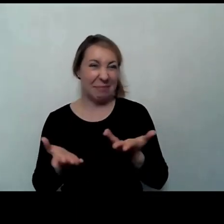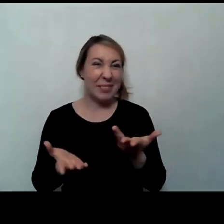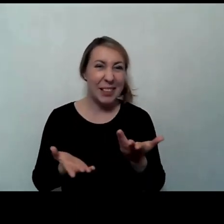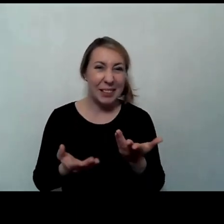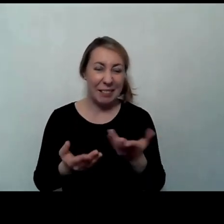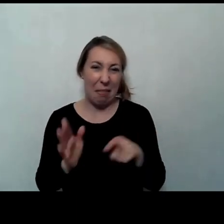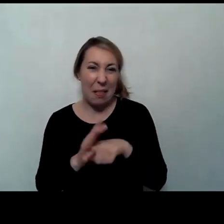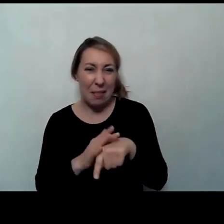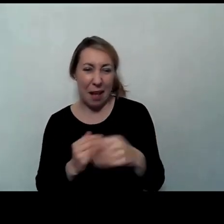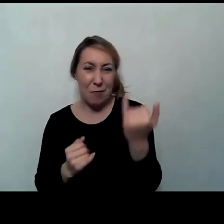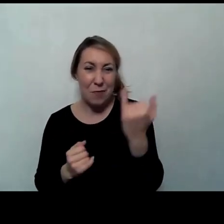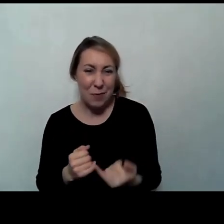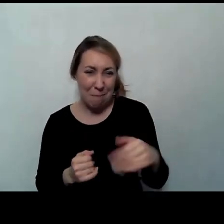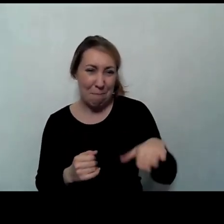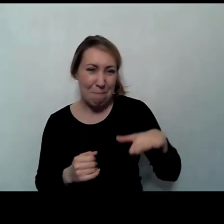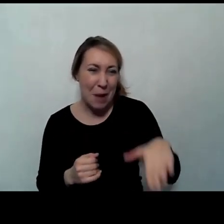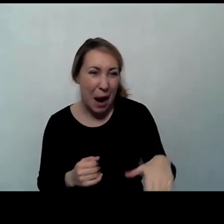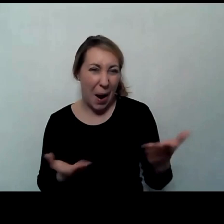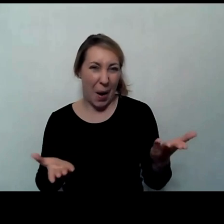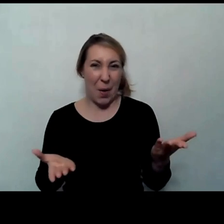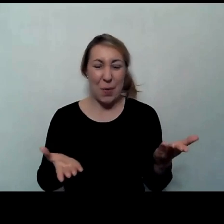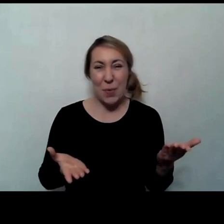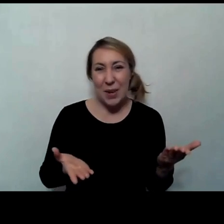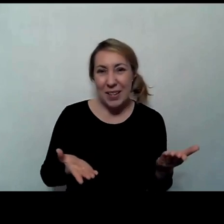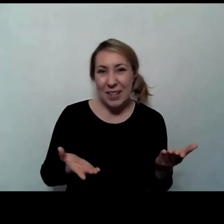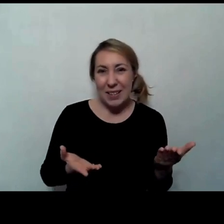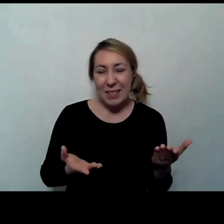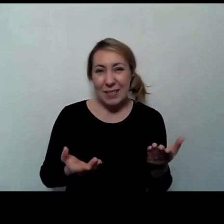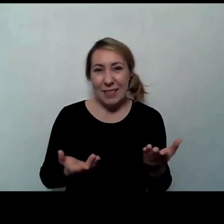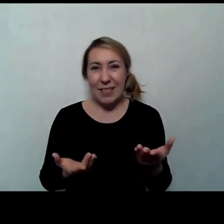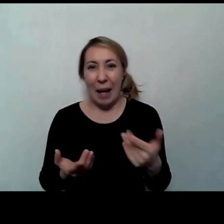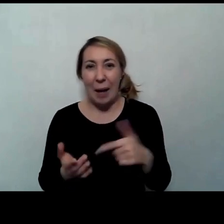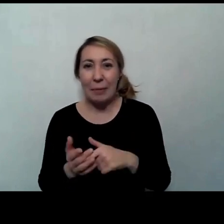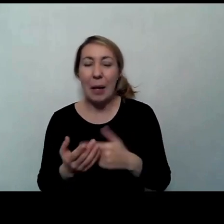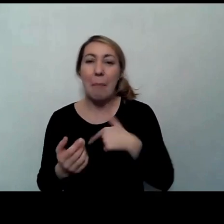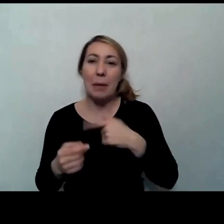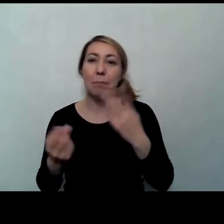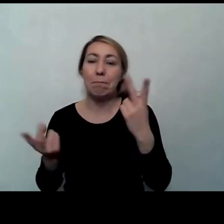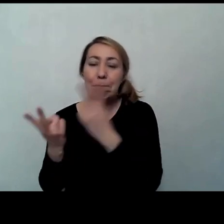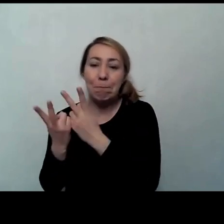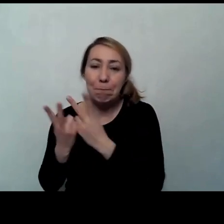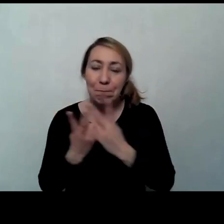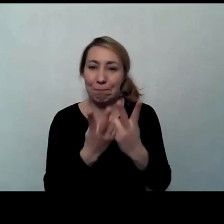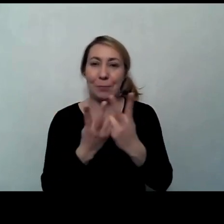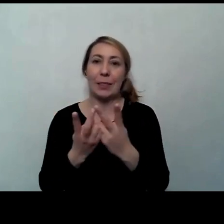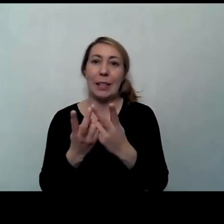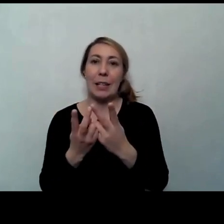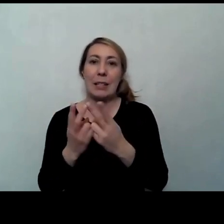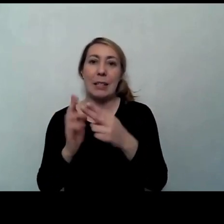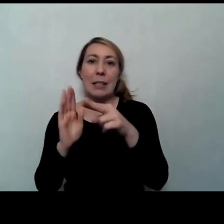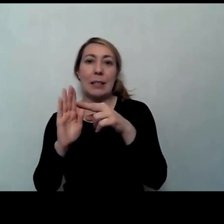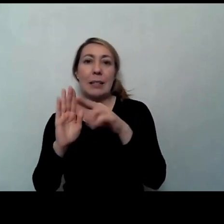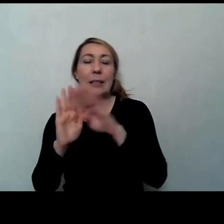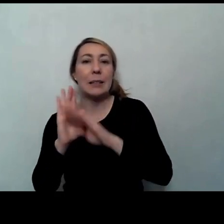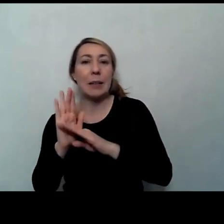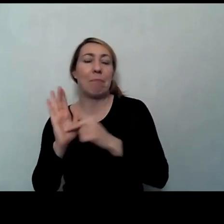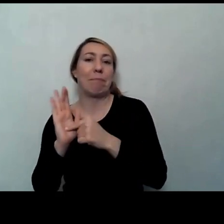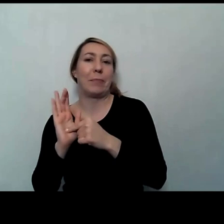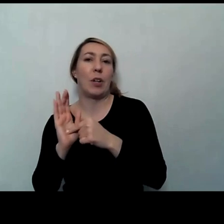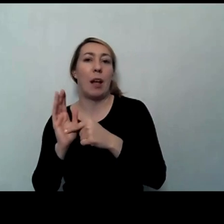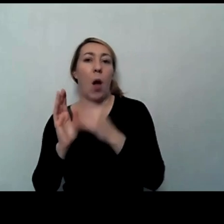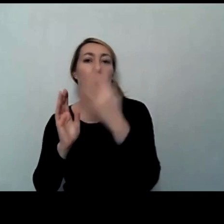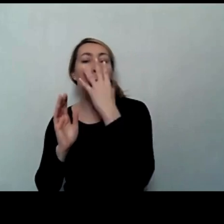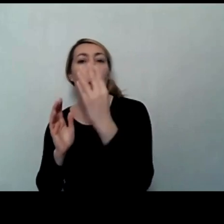dla małych dzieci. No tutaj musiałyśmy się trzymać jednak tej zasady, że te ilustracje, które